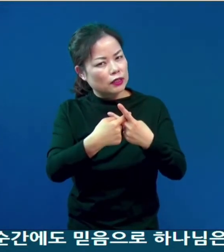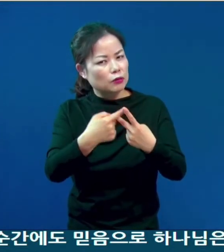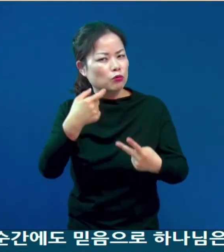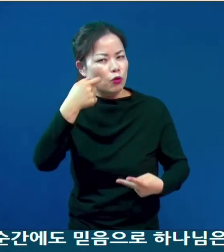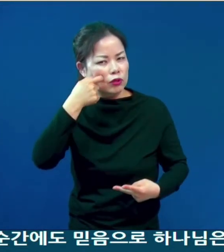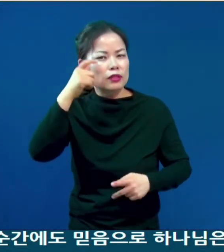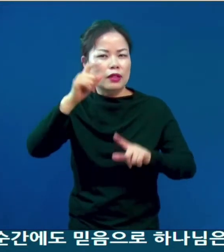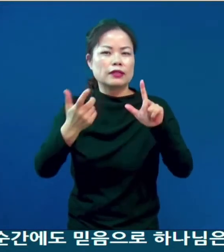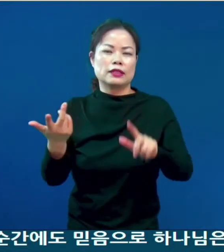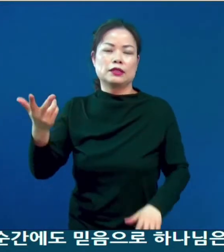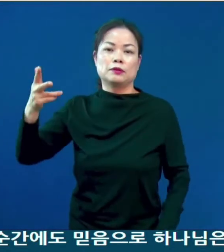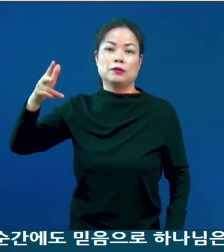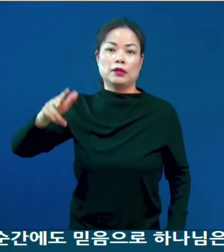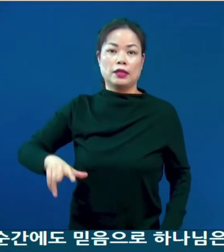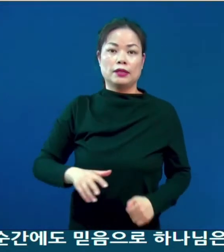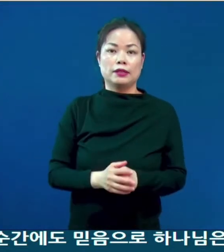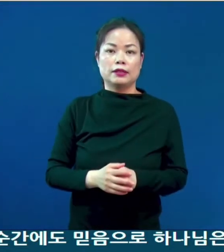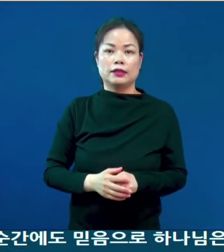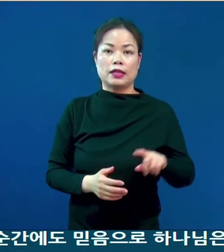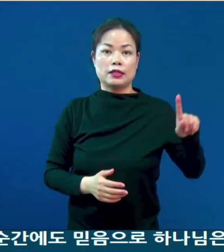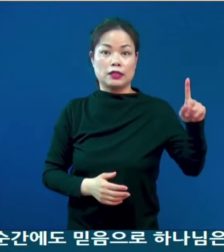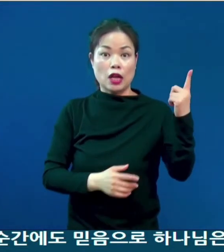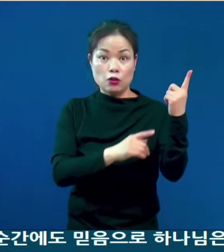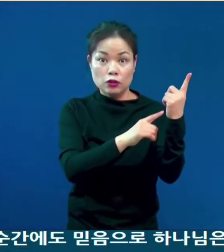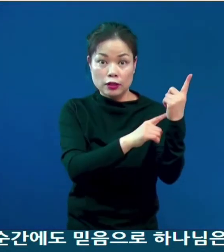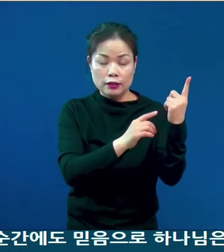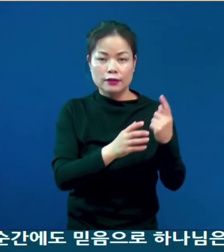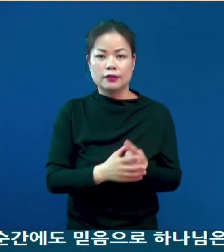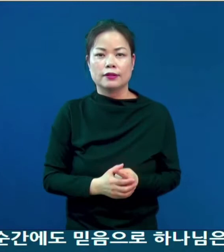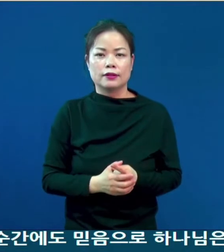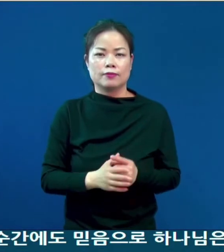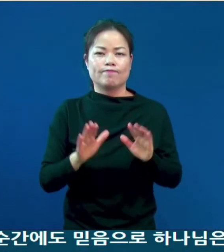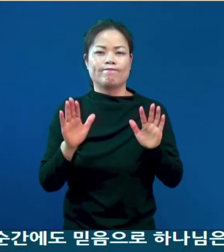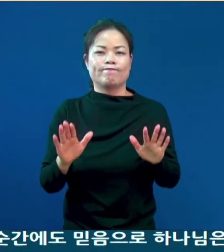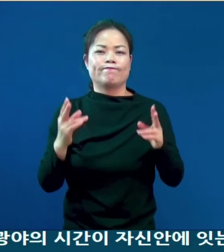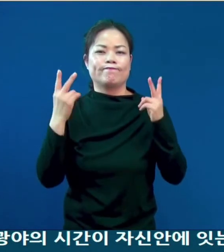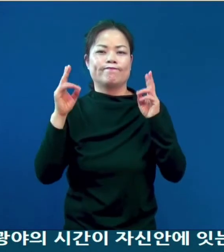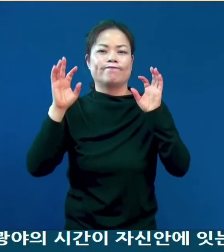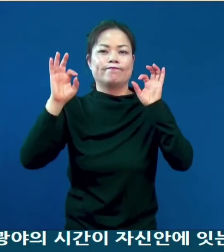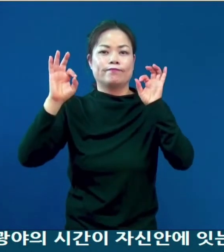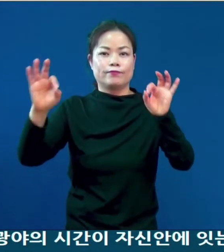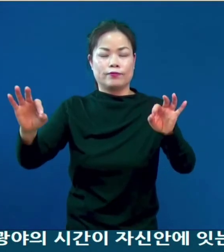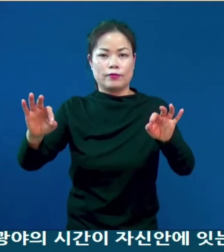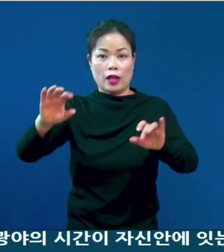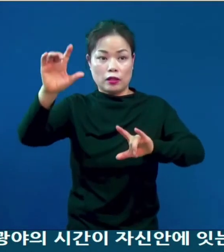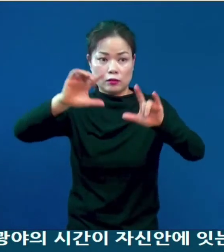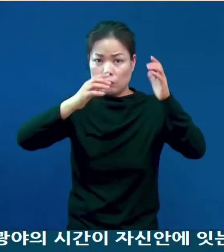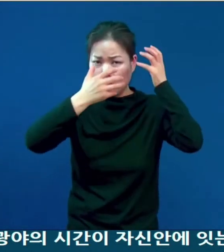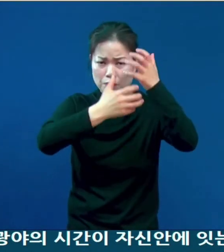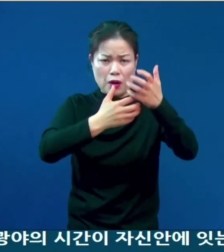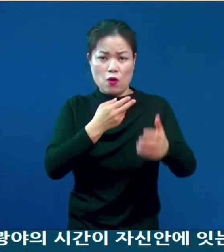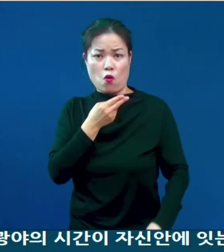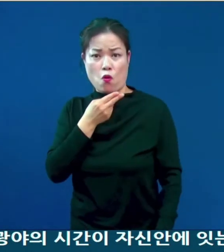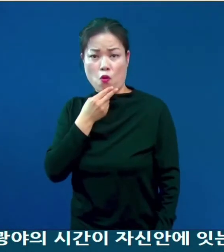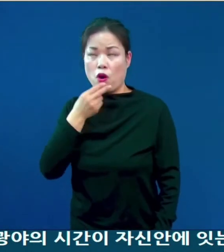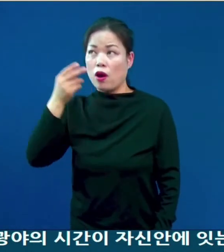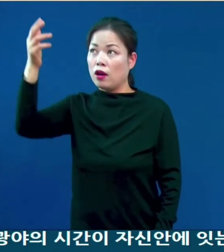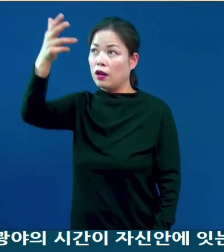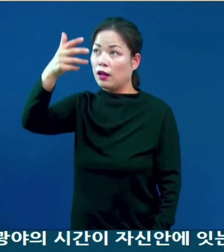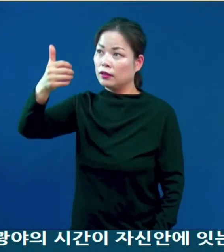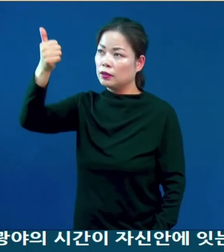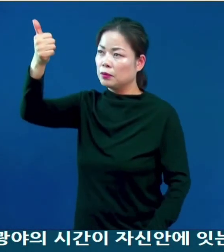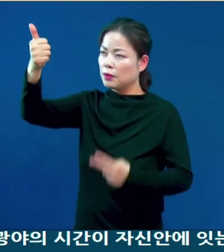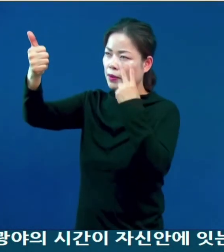같습니다. 그렇지만 다윗은 현실을 바라보지 않고 상황에 함몰되지 않고 여호와의